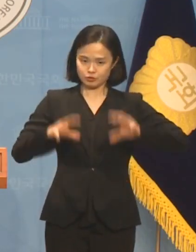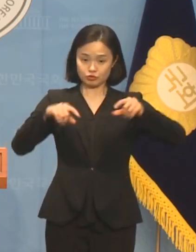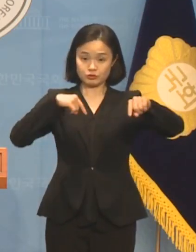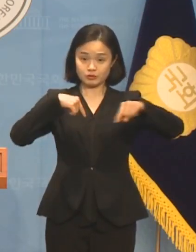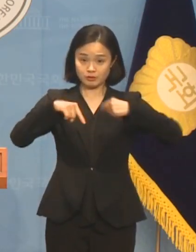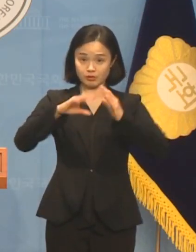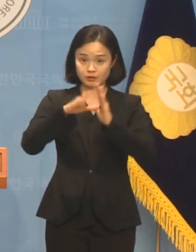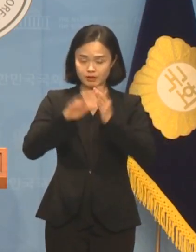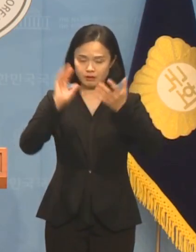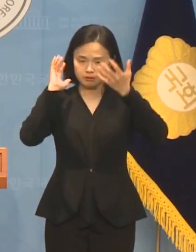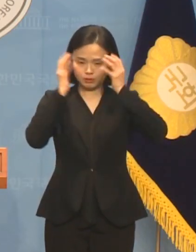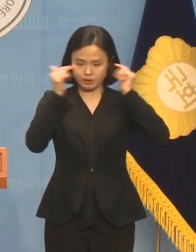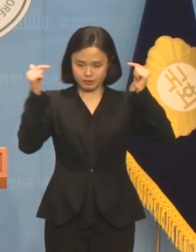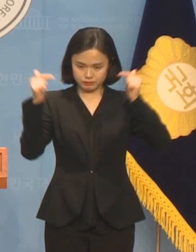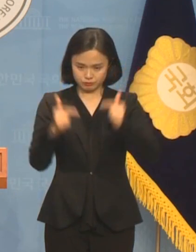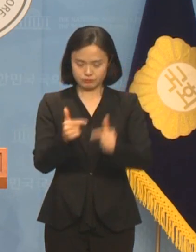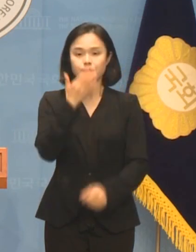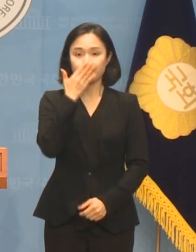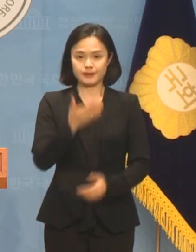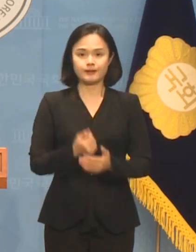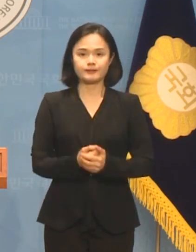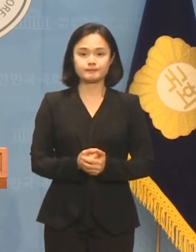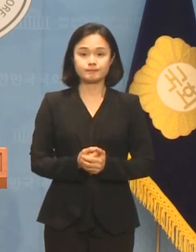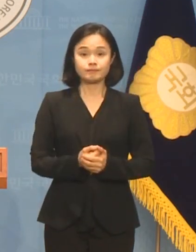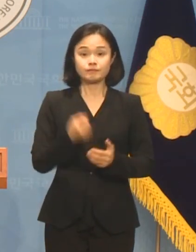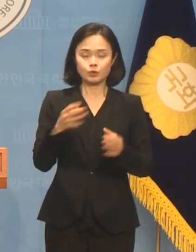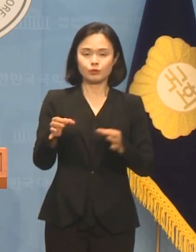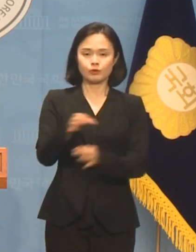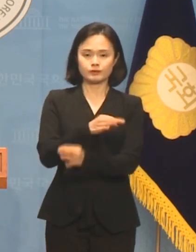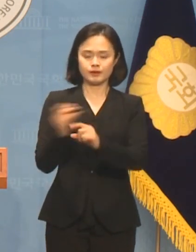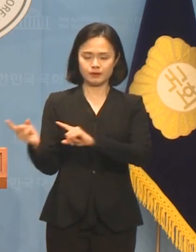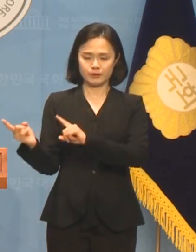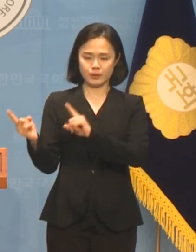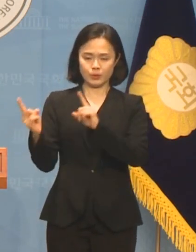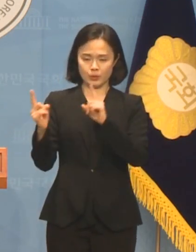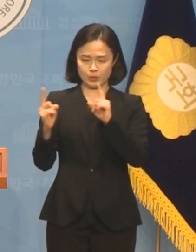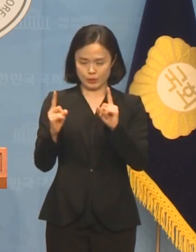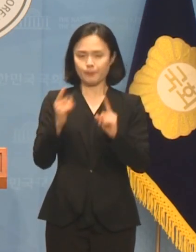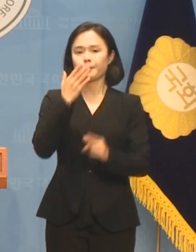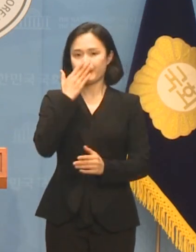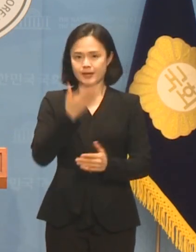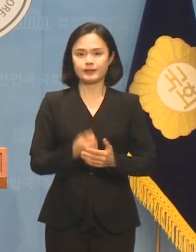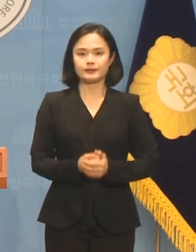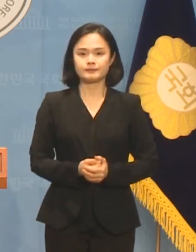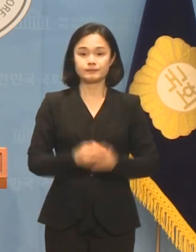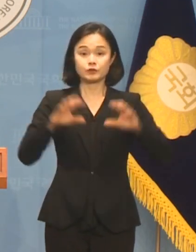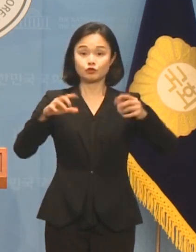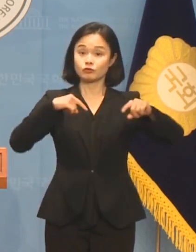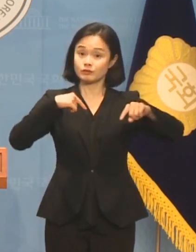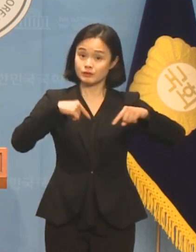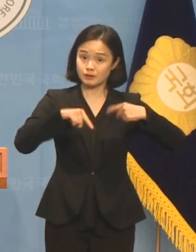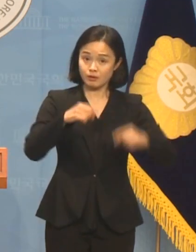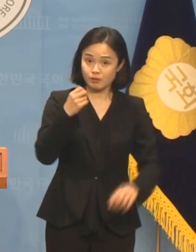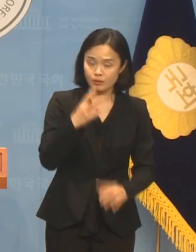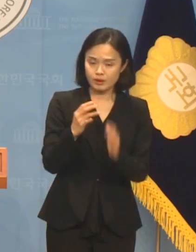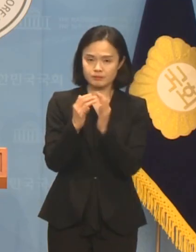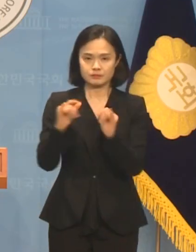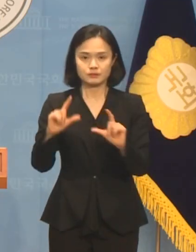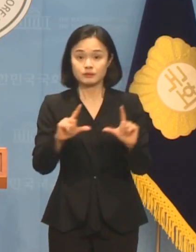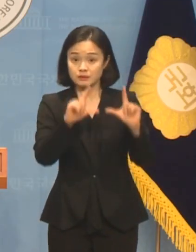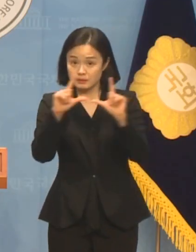수 있습니다. 경제를 안정시킬 수 있습니다. 국정과 민생,